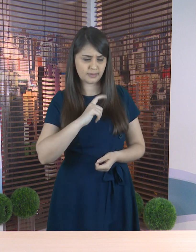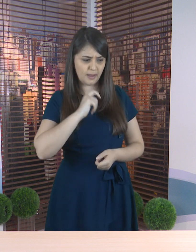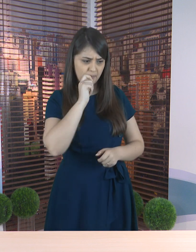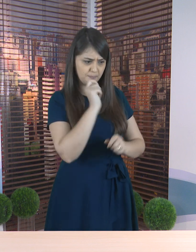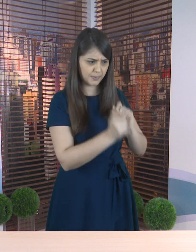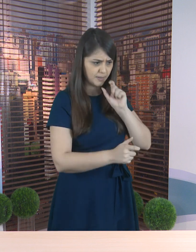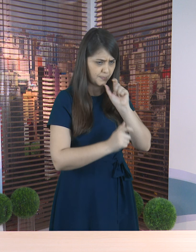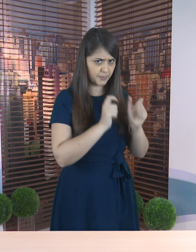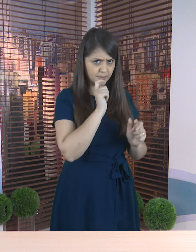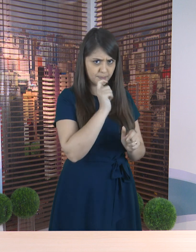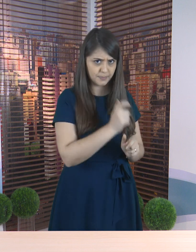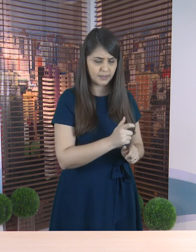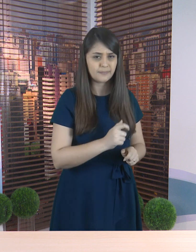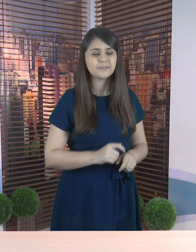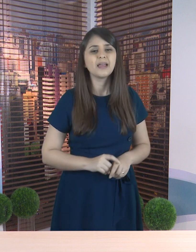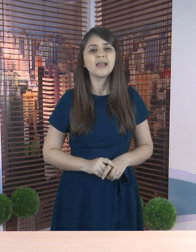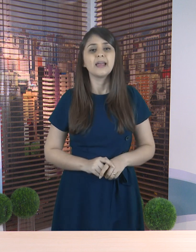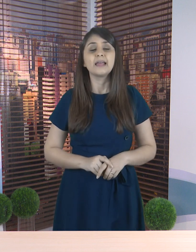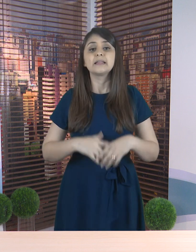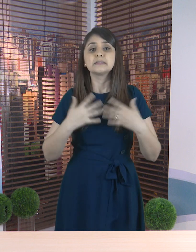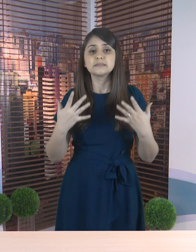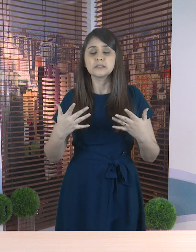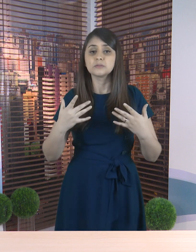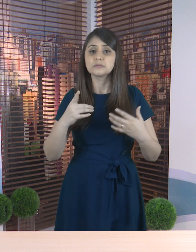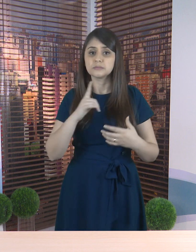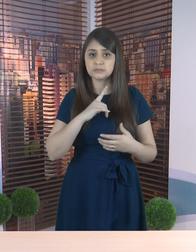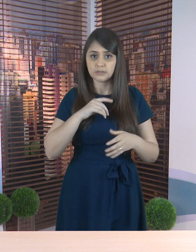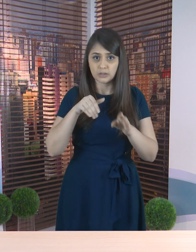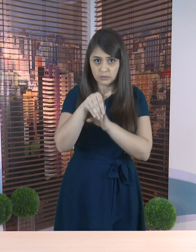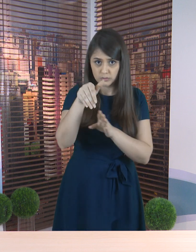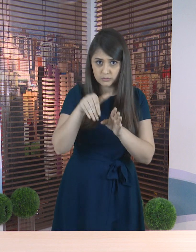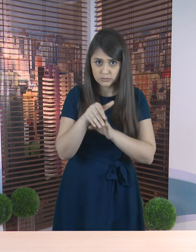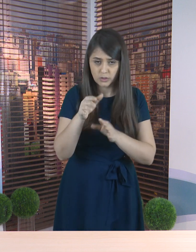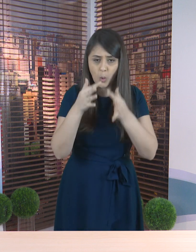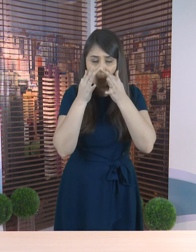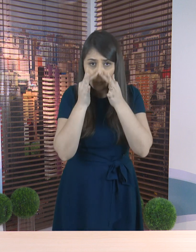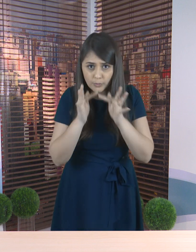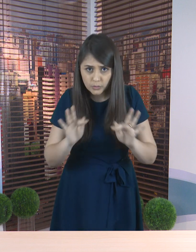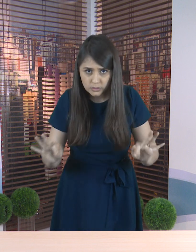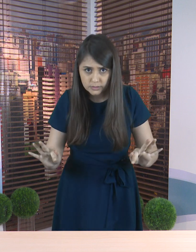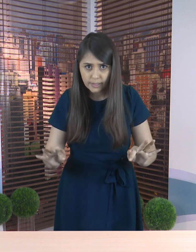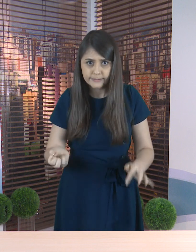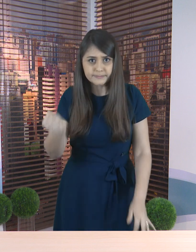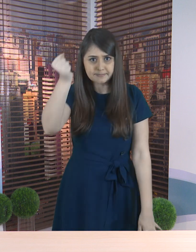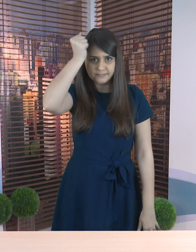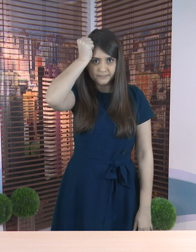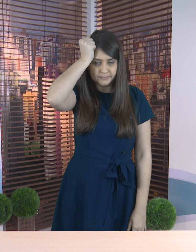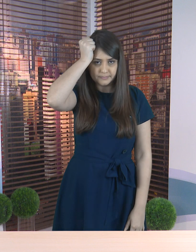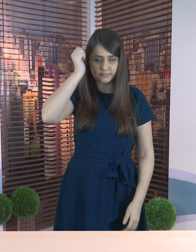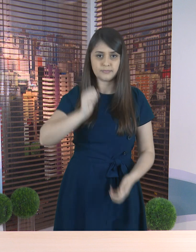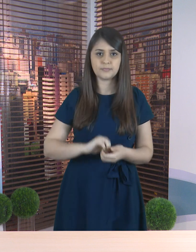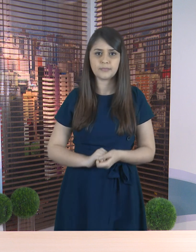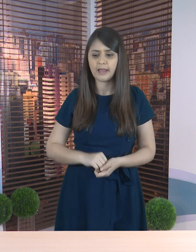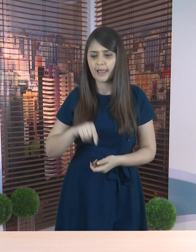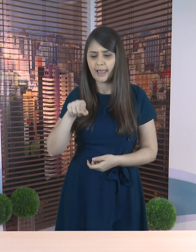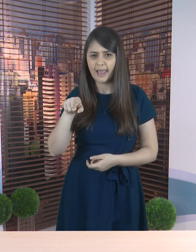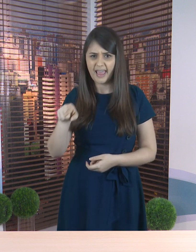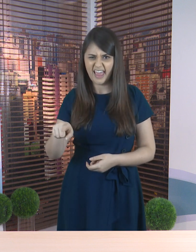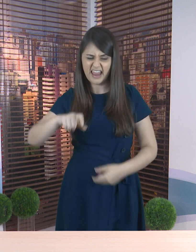ser ríspido em seu tratamento com Jó. Mas ele não entregou os pontos em relação ao seu antigo amigo como se fosse